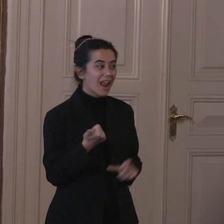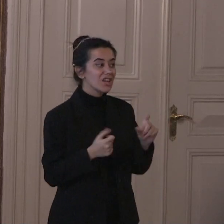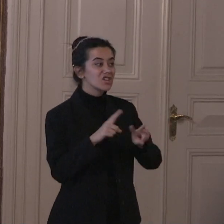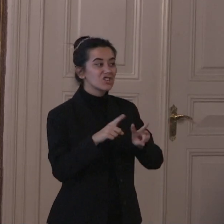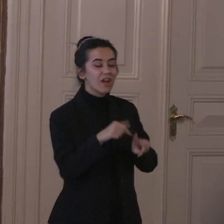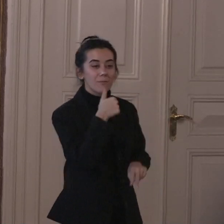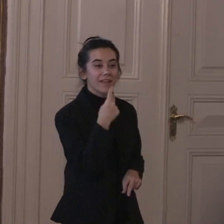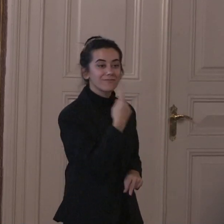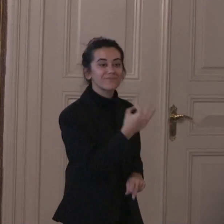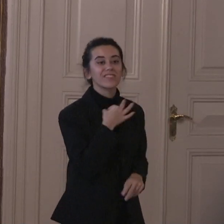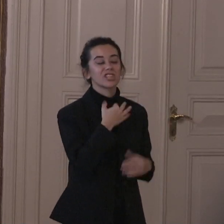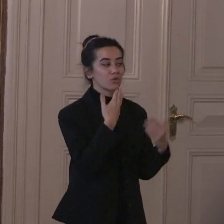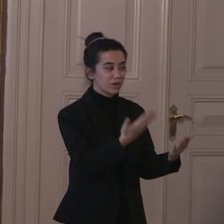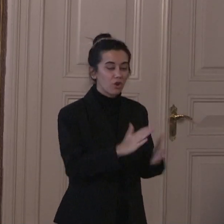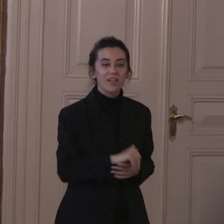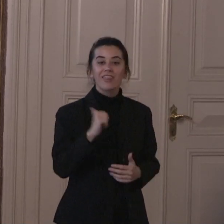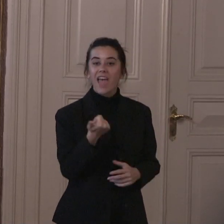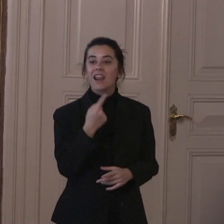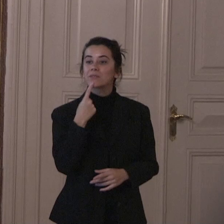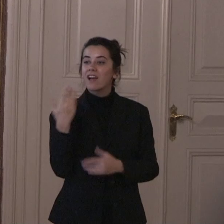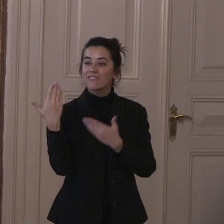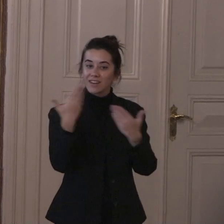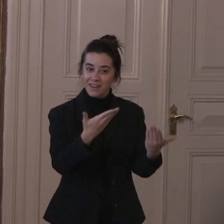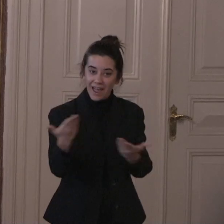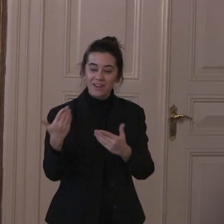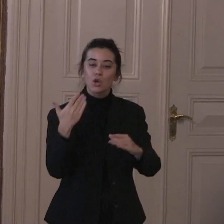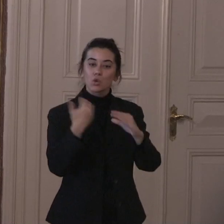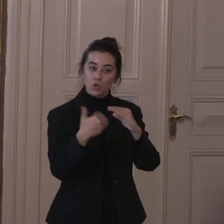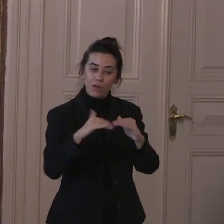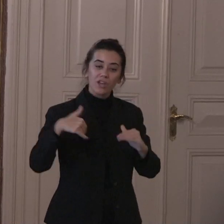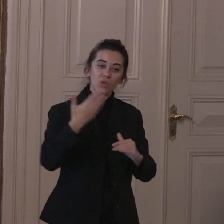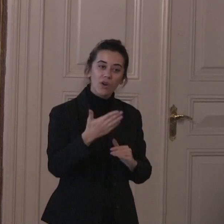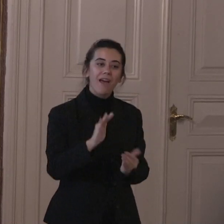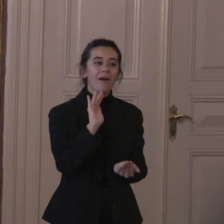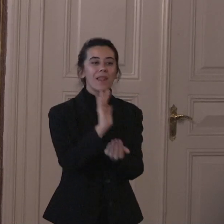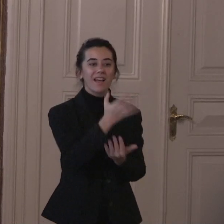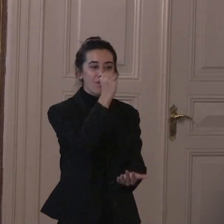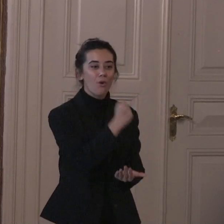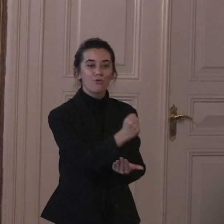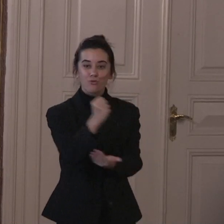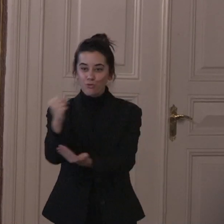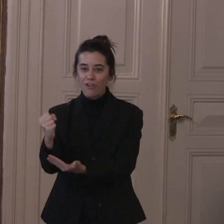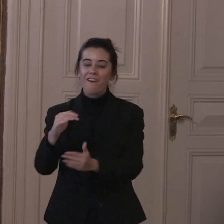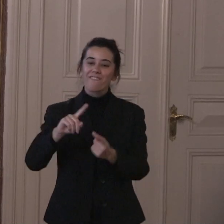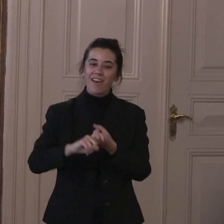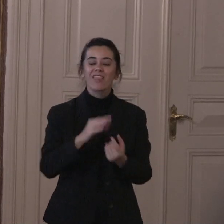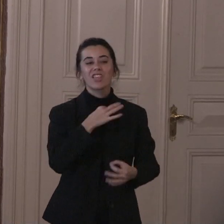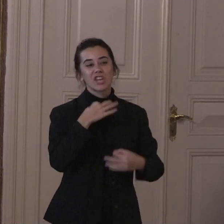Teşekkür ediyoruz. Değerli konuklar, mesajlarınızın ardından plaket ve teşekkür belgelerine takdim törenine